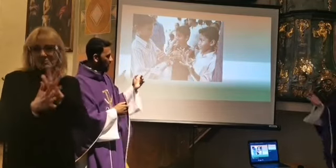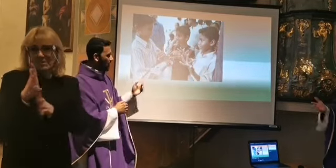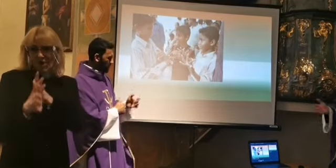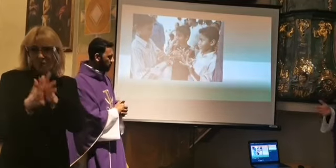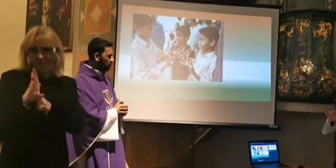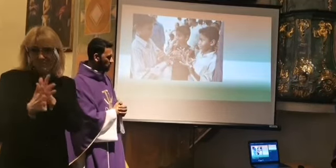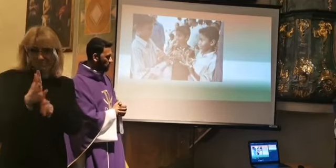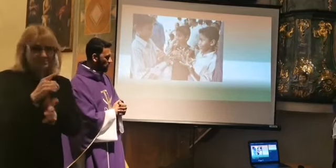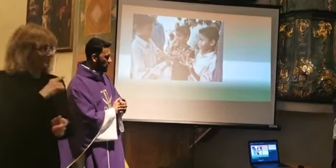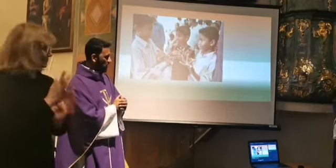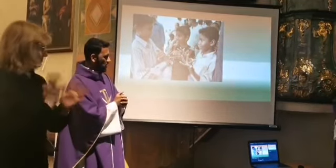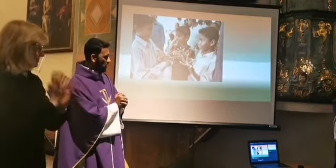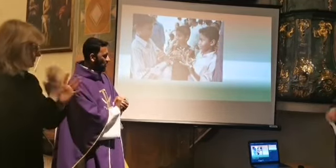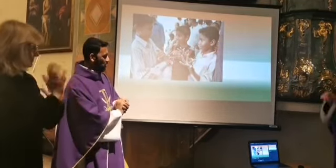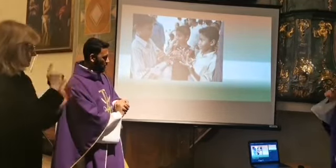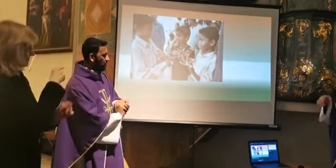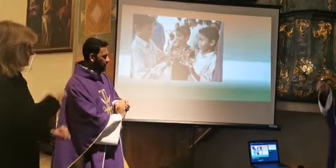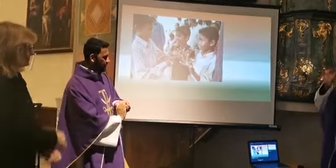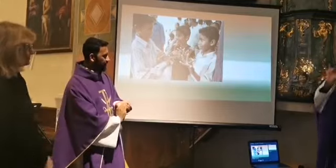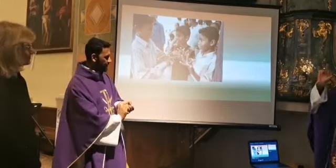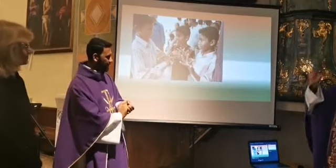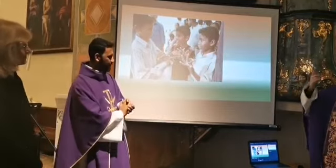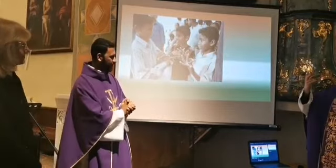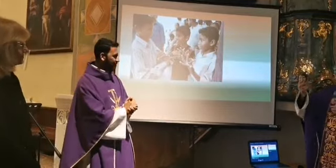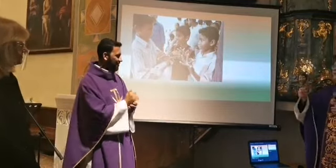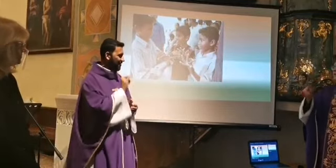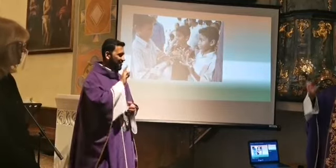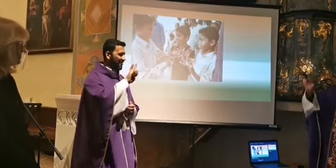language, yeah. Sorry. A